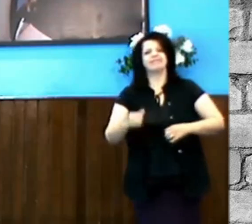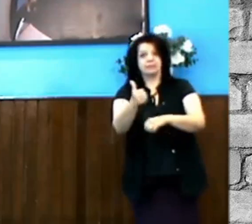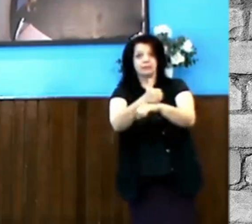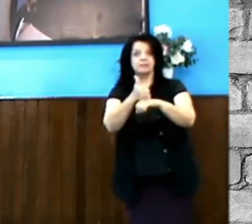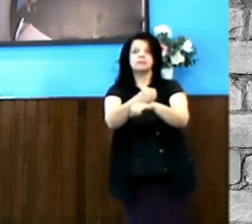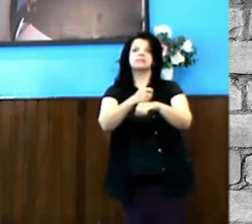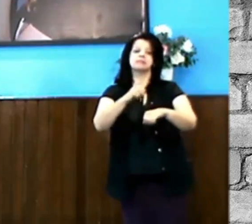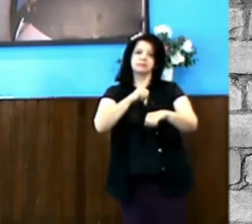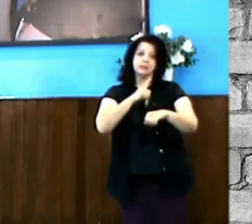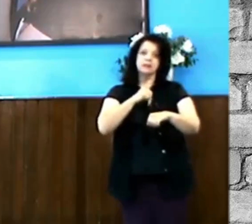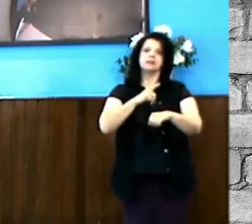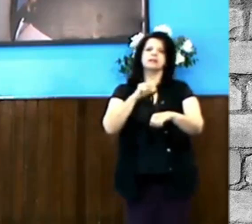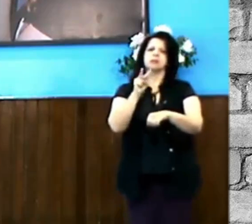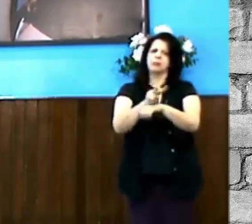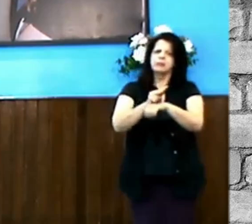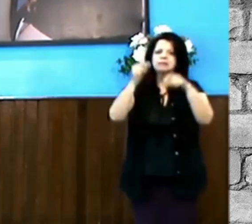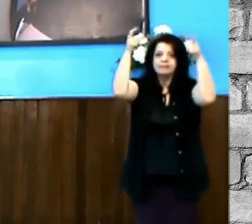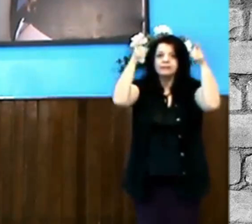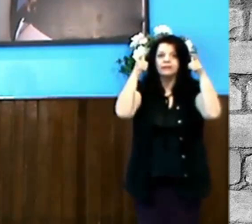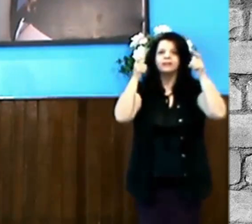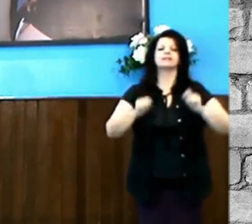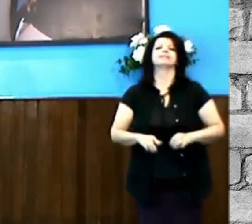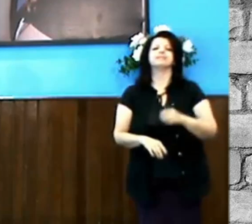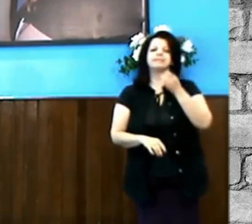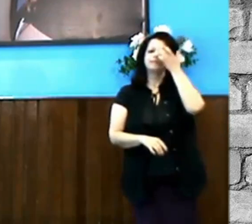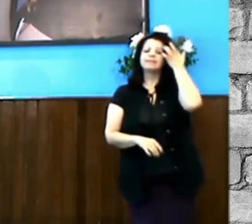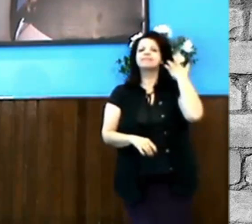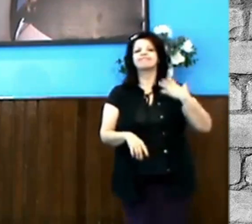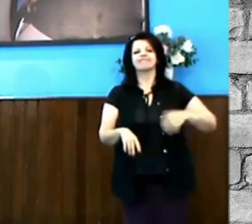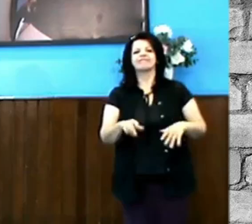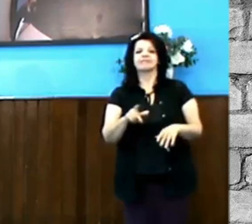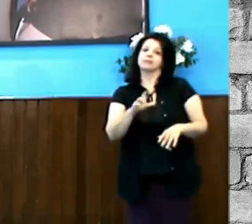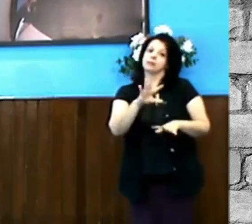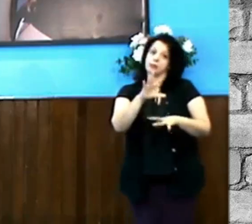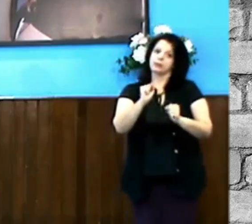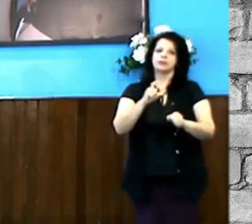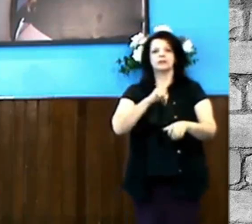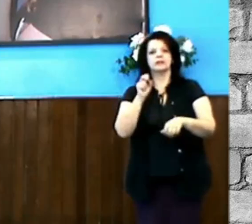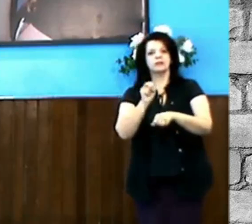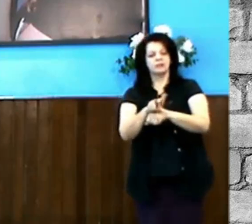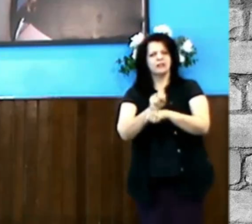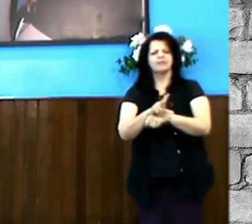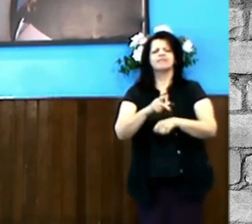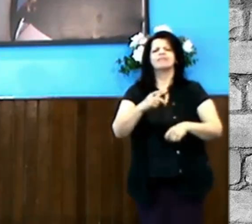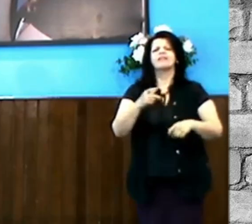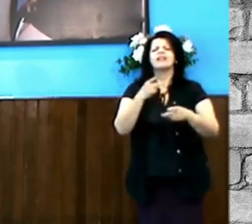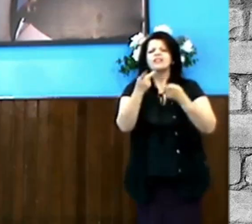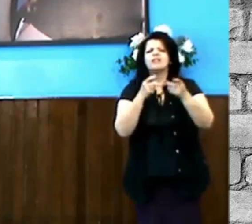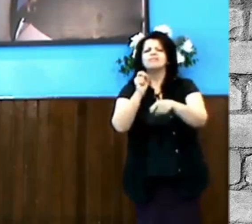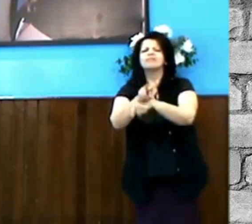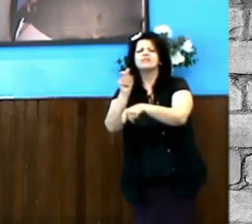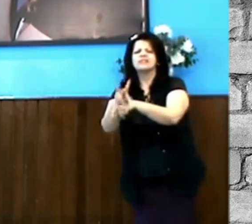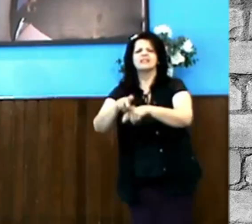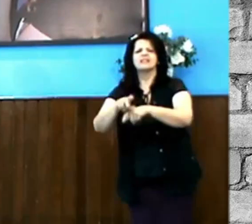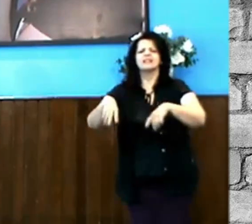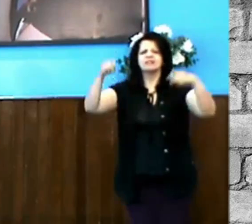existia justamente para poder proteger o rei. Toxinas. Deixa eu falar de toxinas espirituais das quais